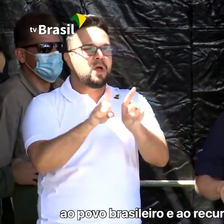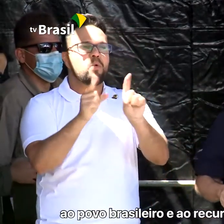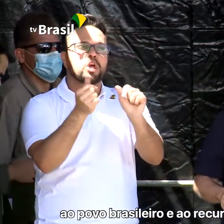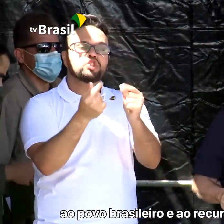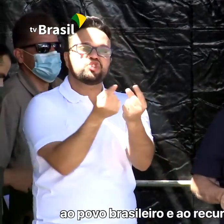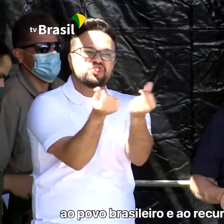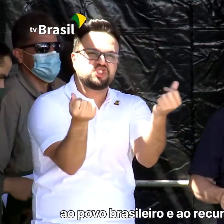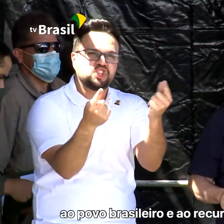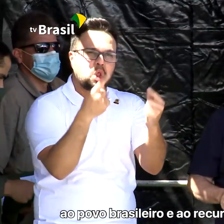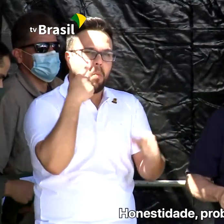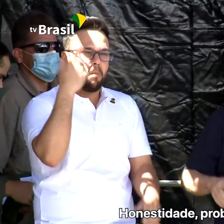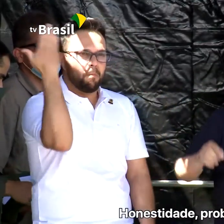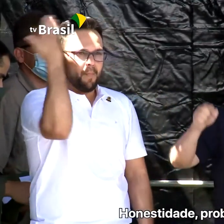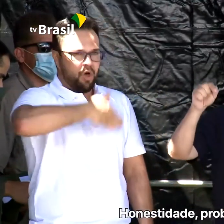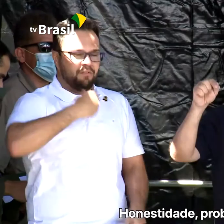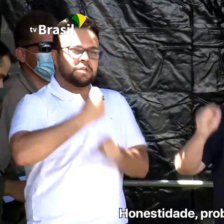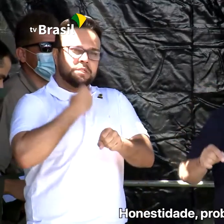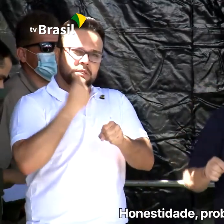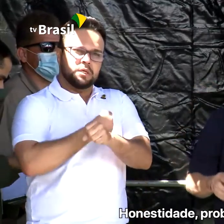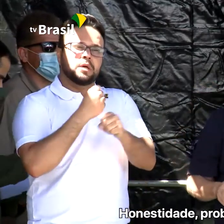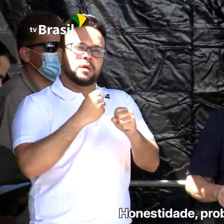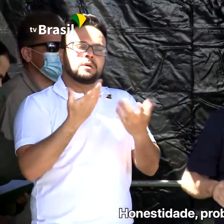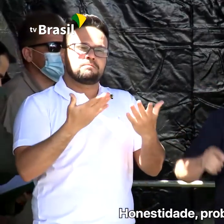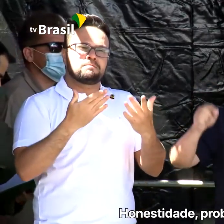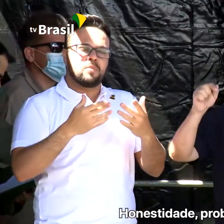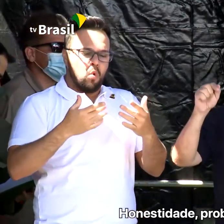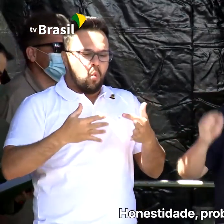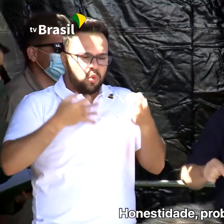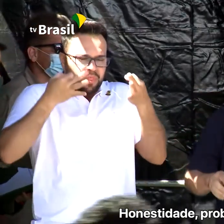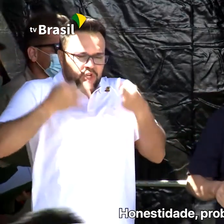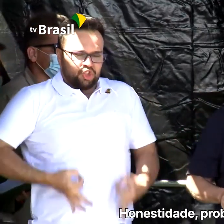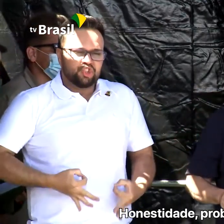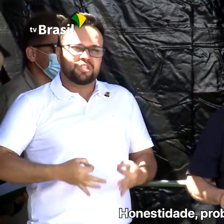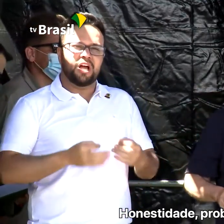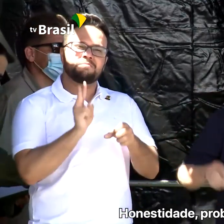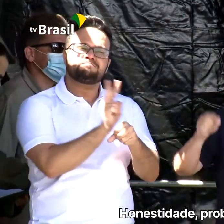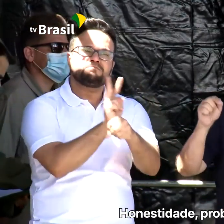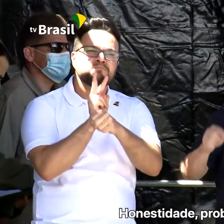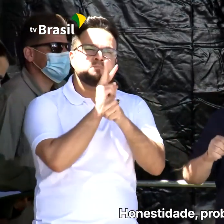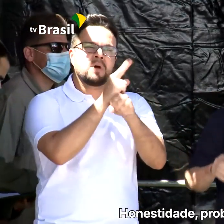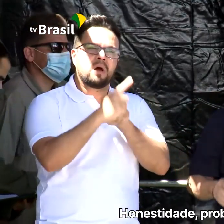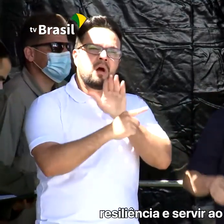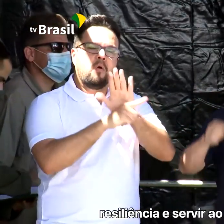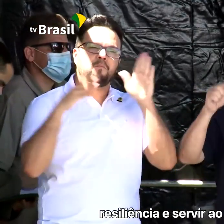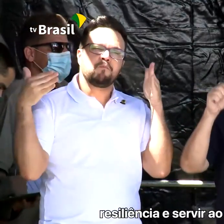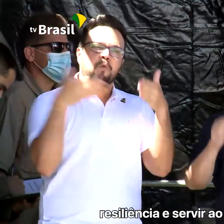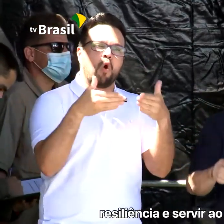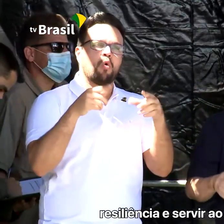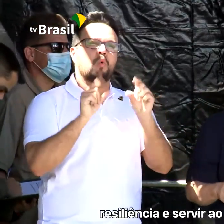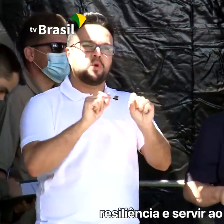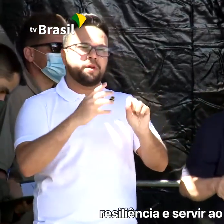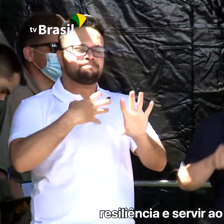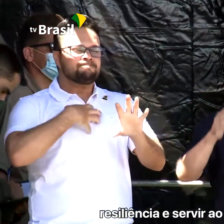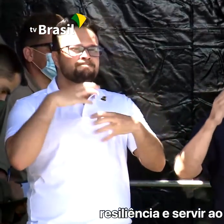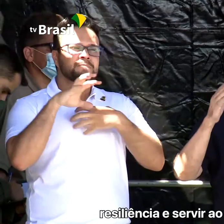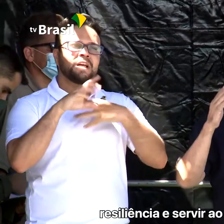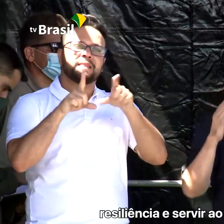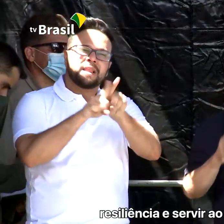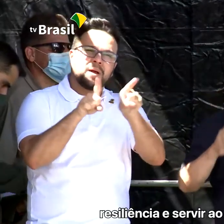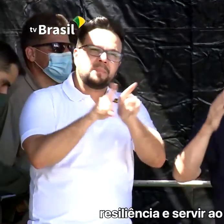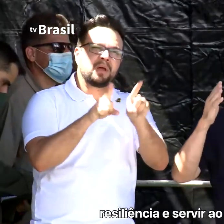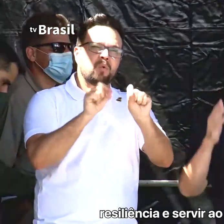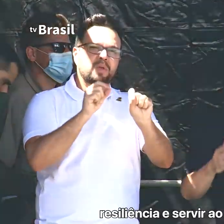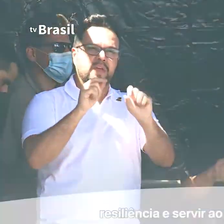impostos. Honestidade, probidade, foco, resiliência e